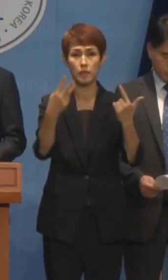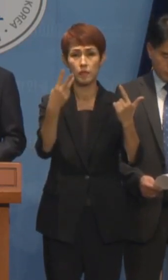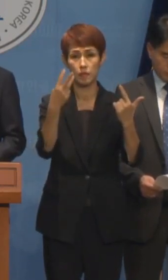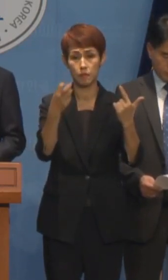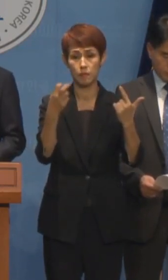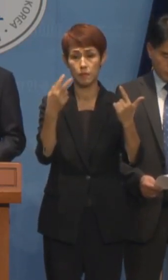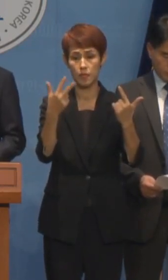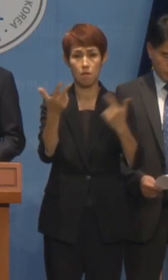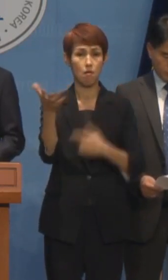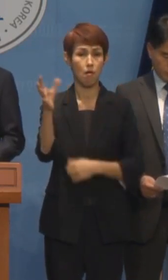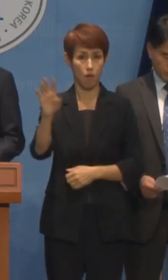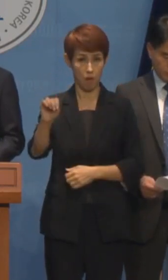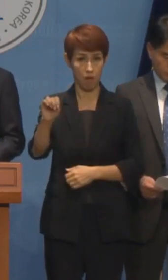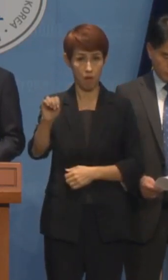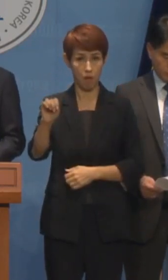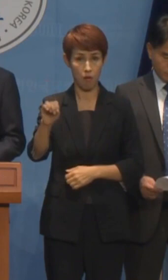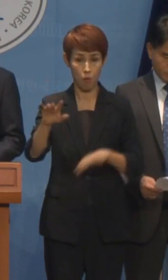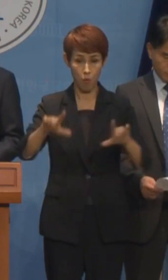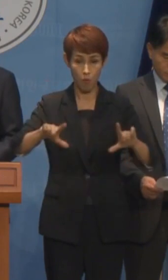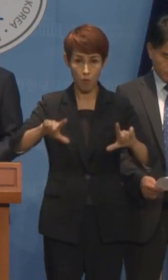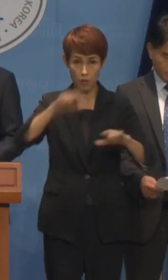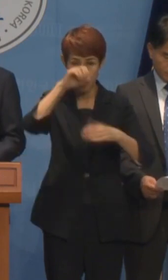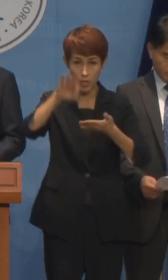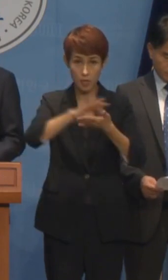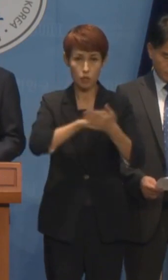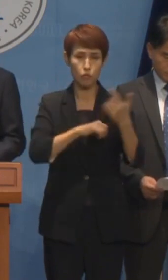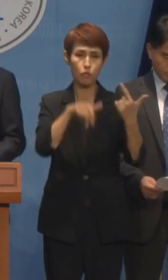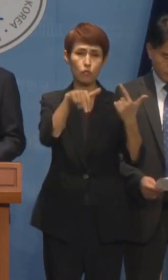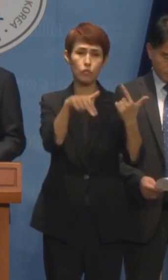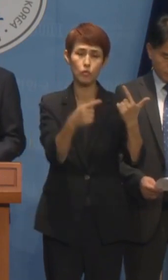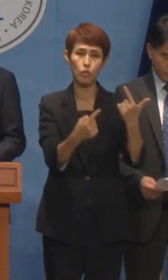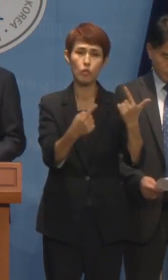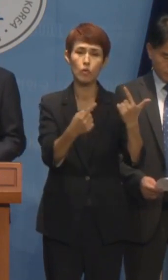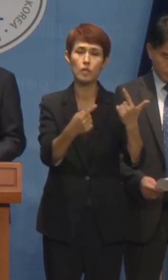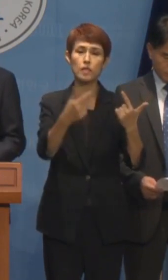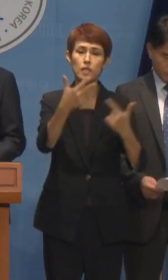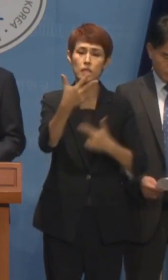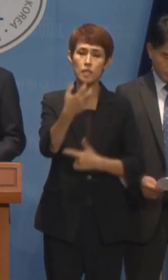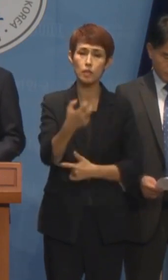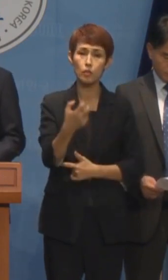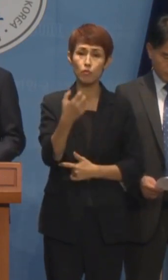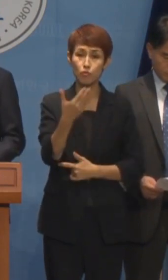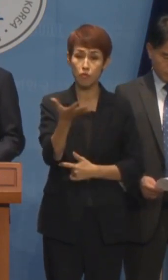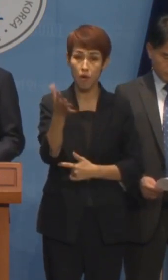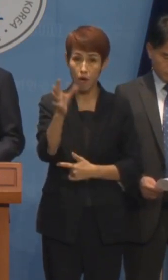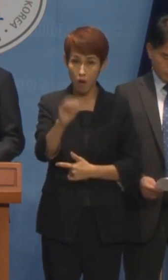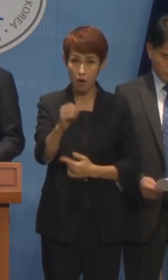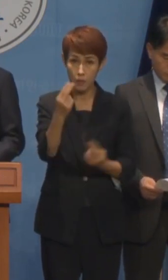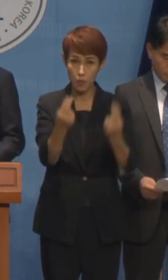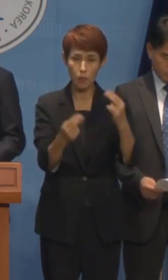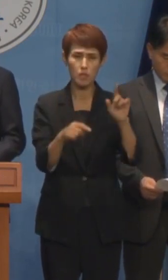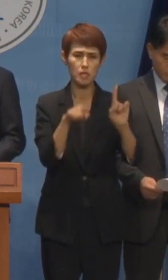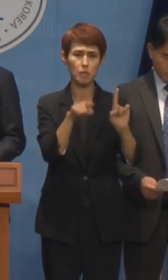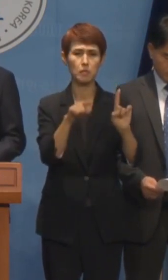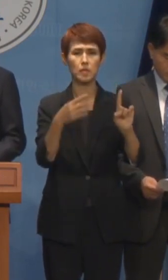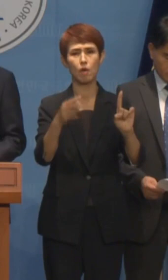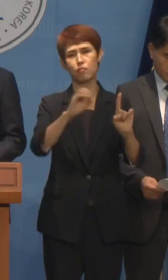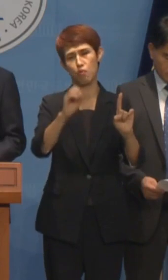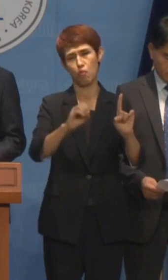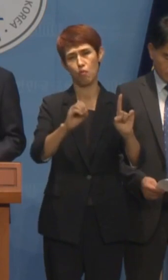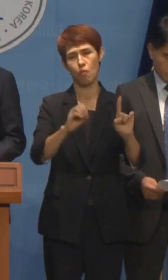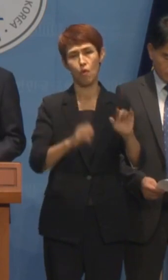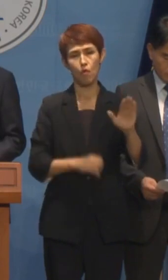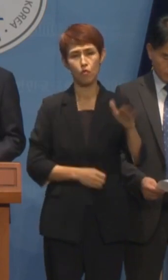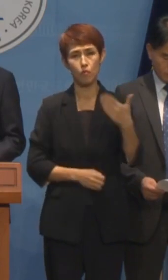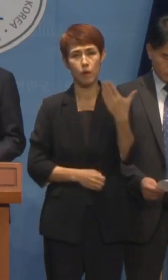7,837억 원으로 올해 예산 6조 6,879억 원 대비 1.4%인